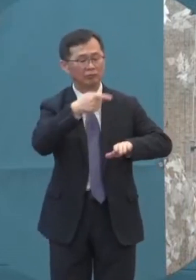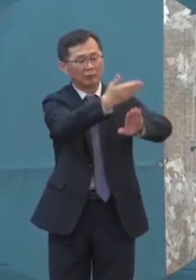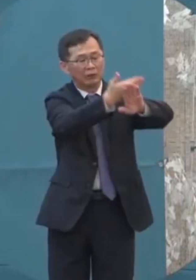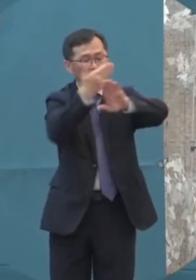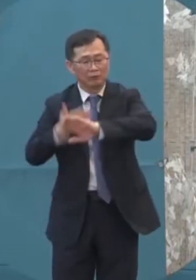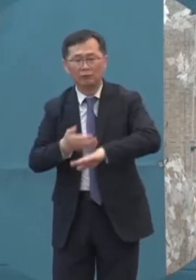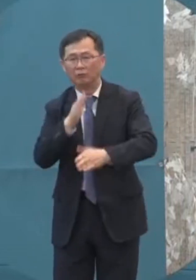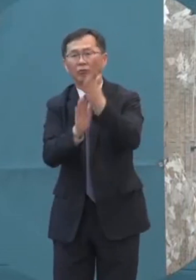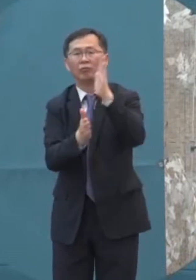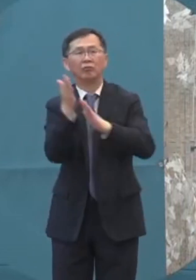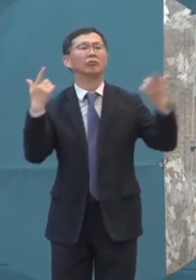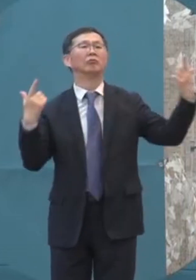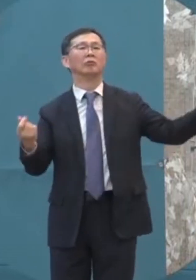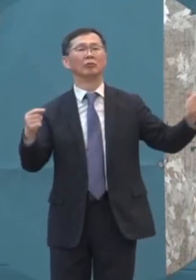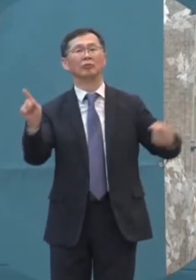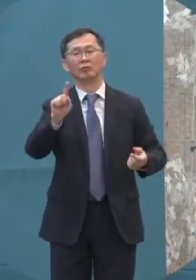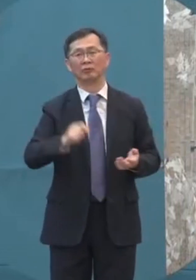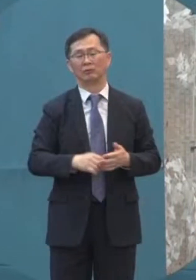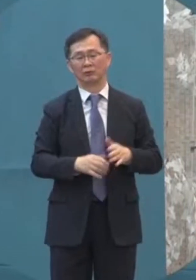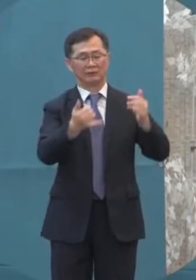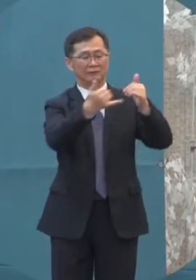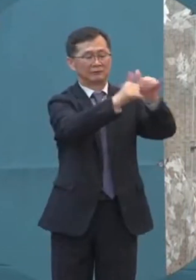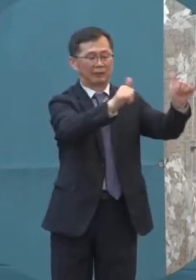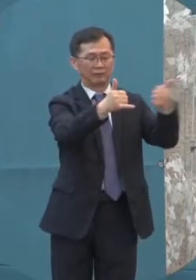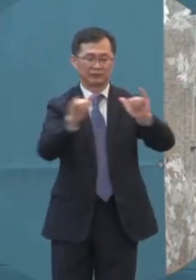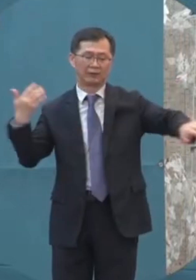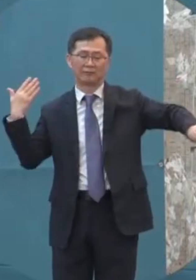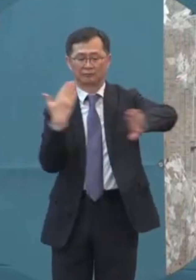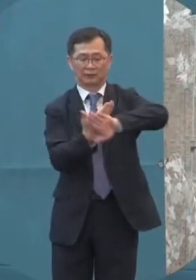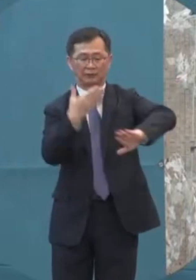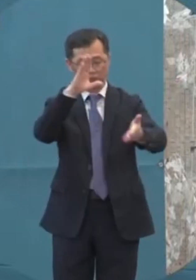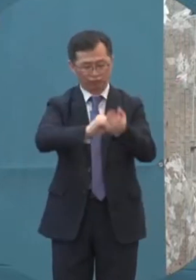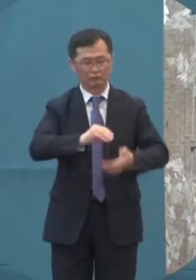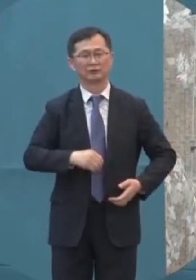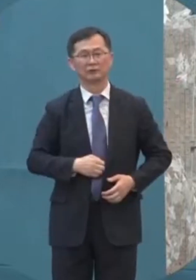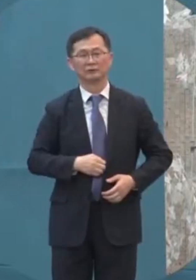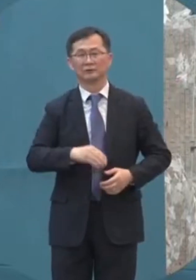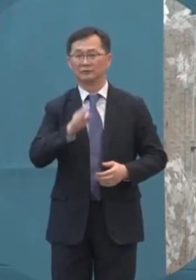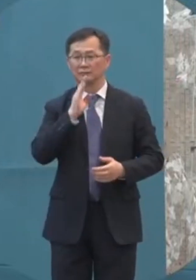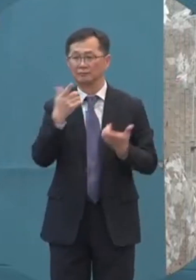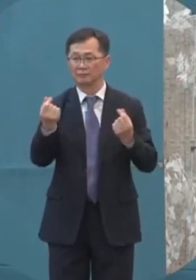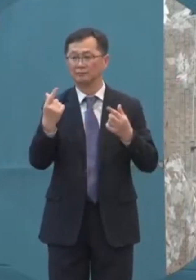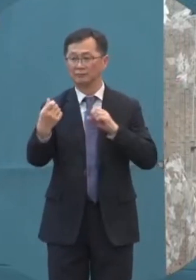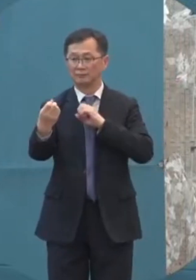때문인가? 사람이 다르기 때문입니다. 옳습니다.